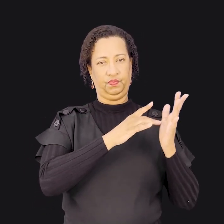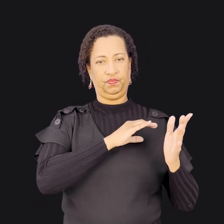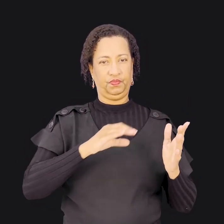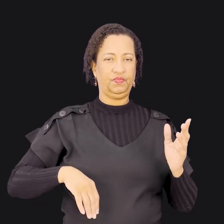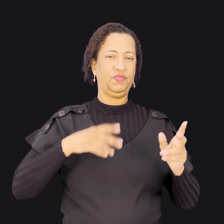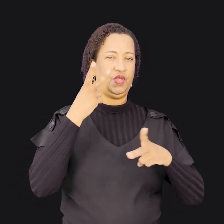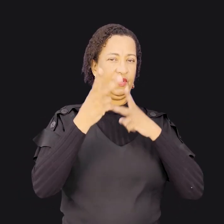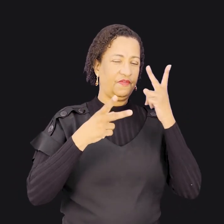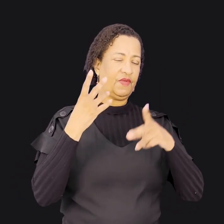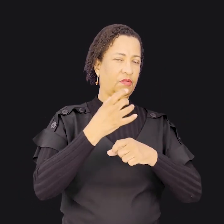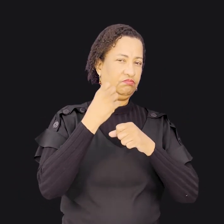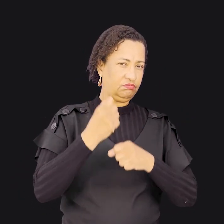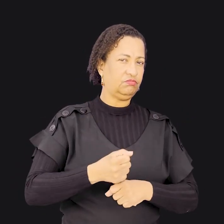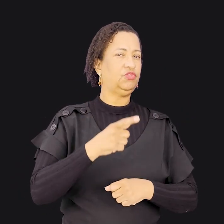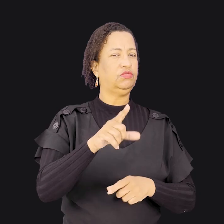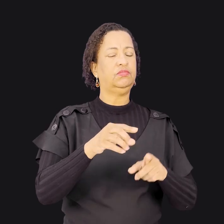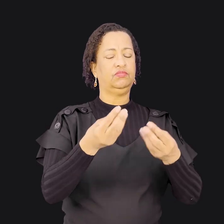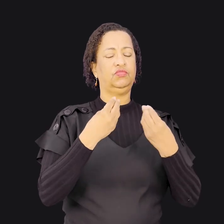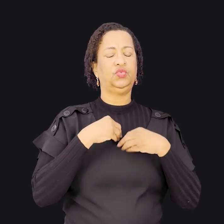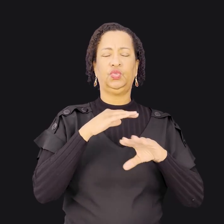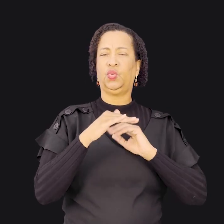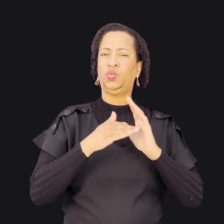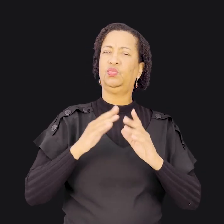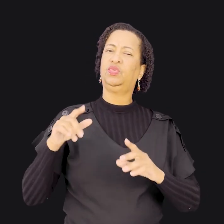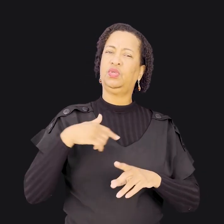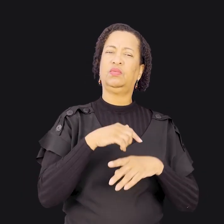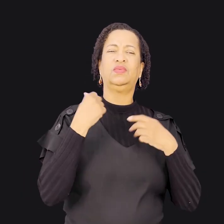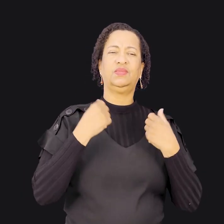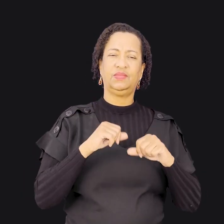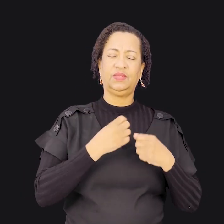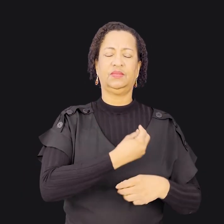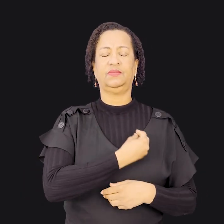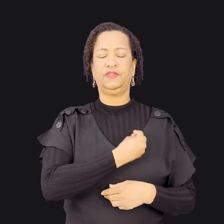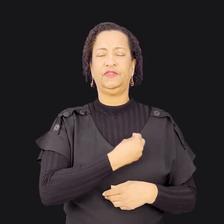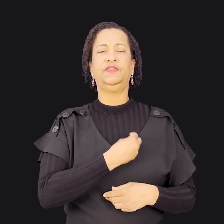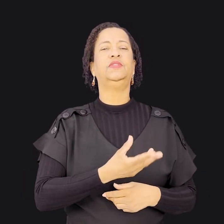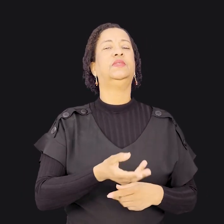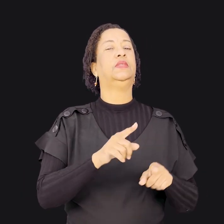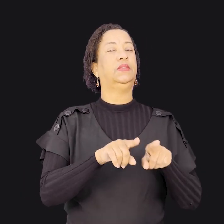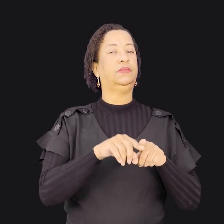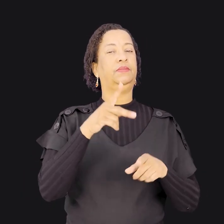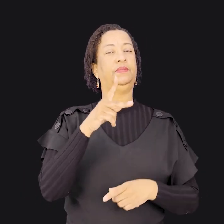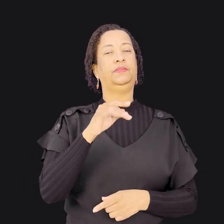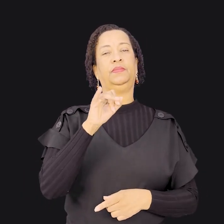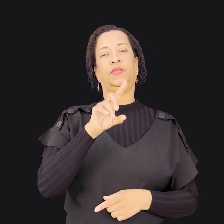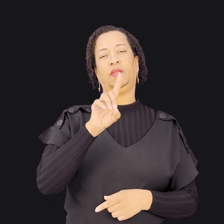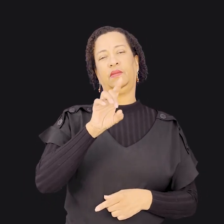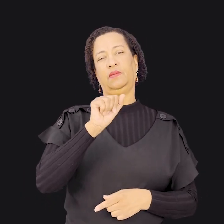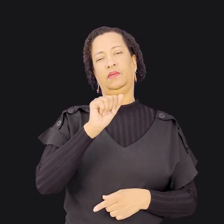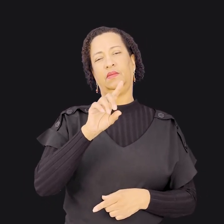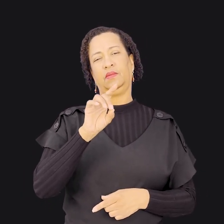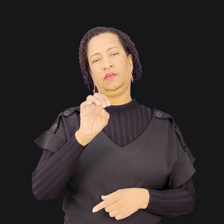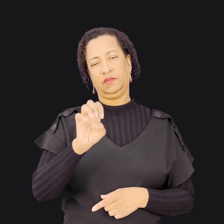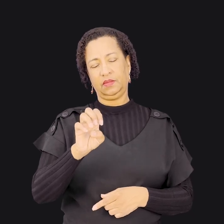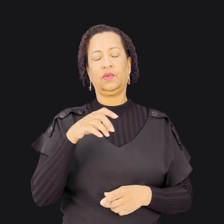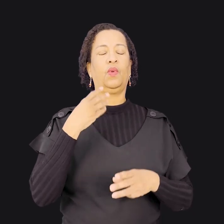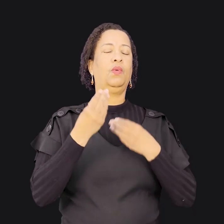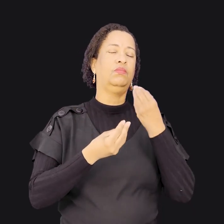que seu divino poder nos deu tudo de que necessitamos para a vida e para a piedade. Como podemos nos apropriar de todas